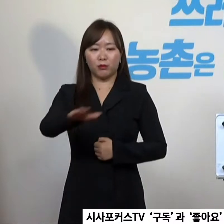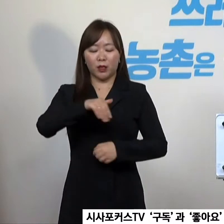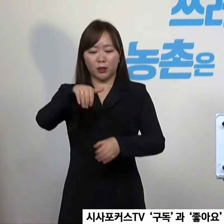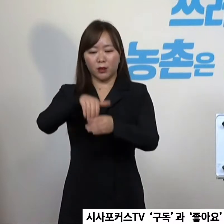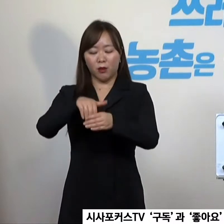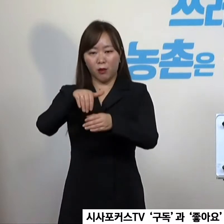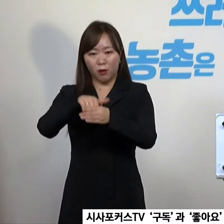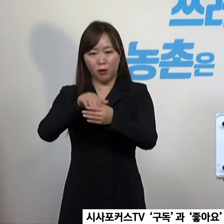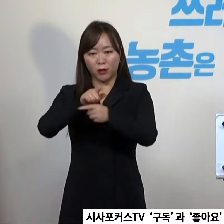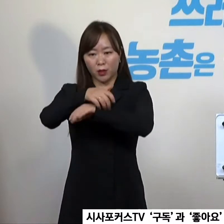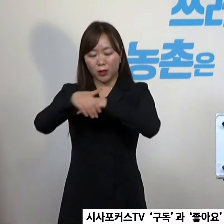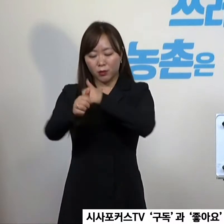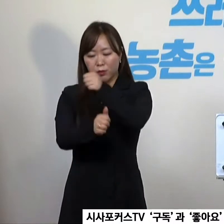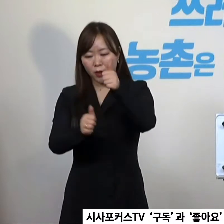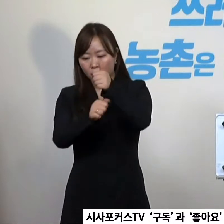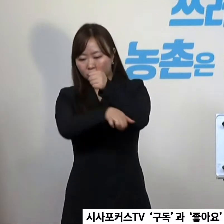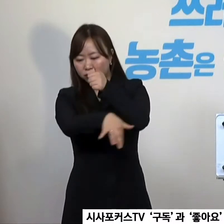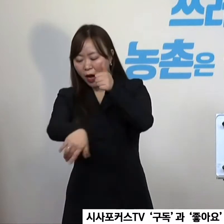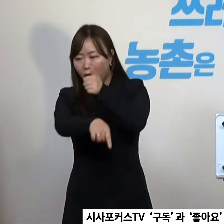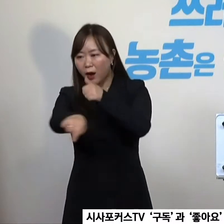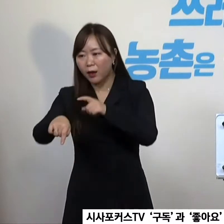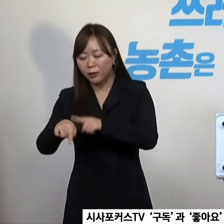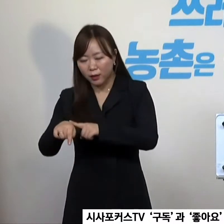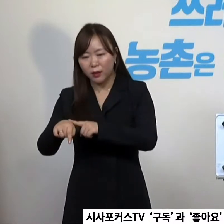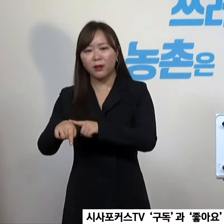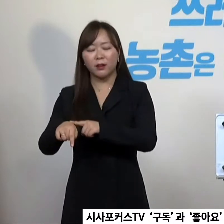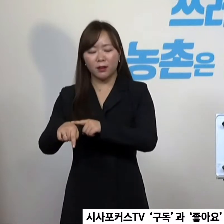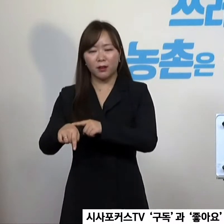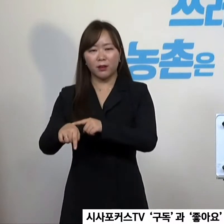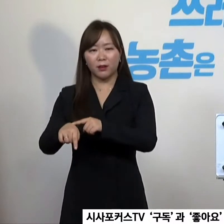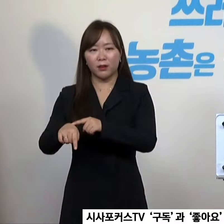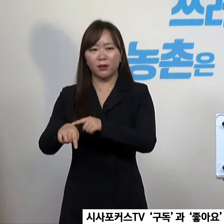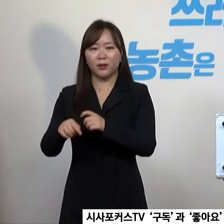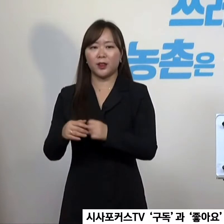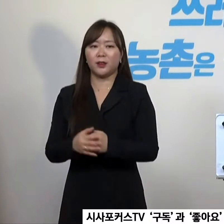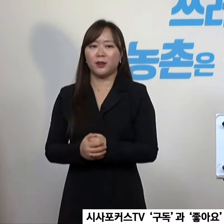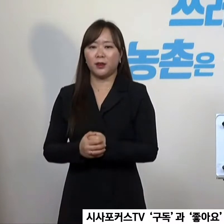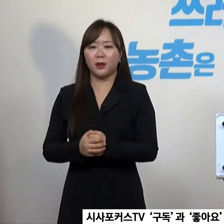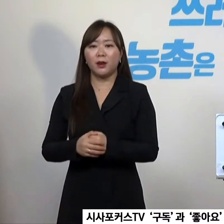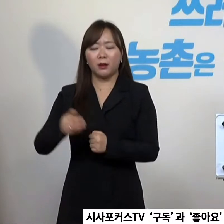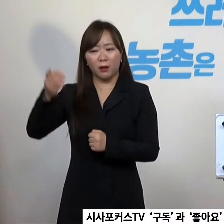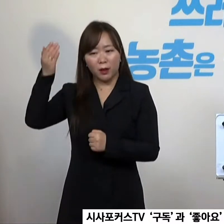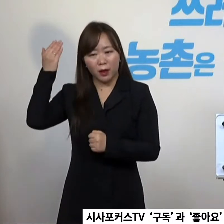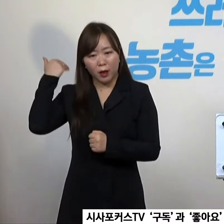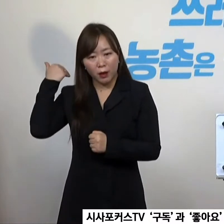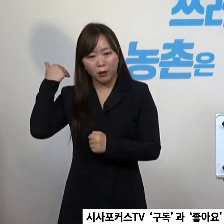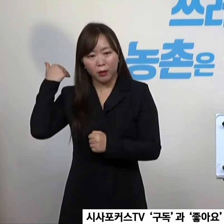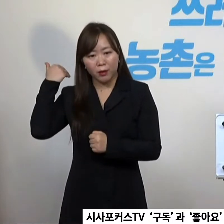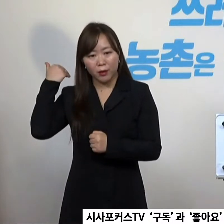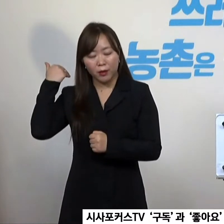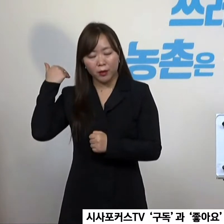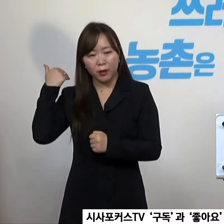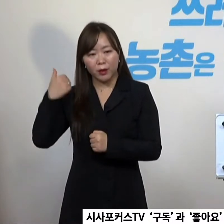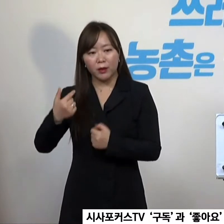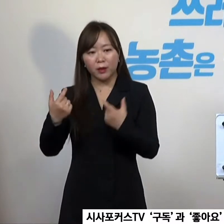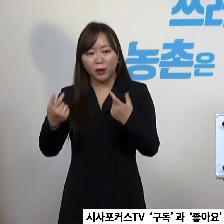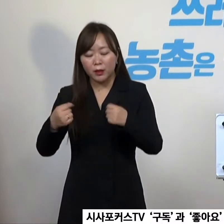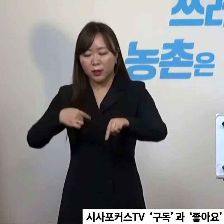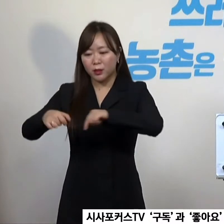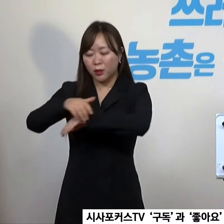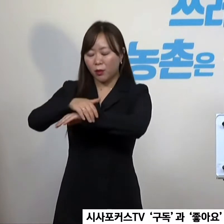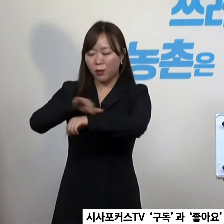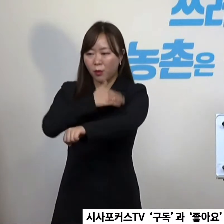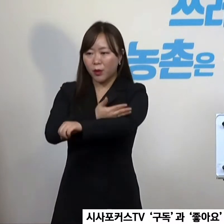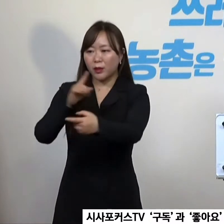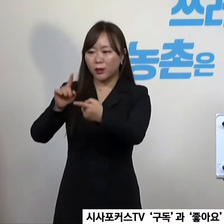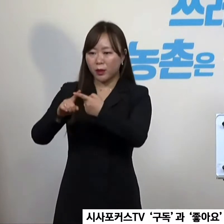선대위 산하에, 우리 선거본부 산하에 과거에 세준이었던 그